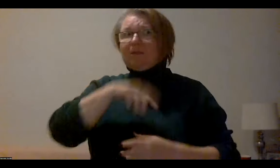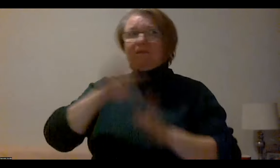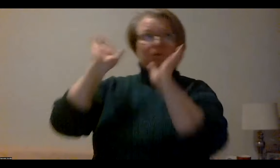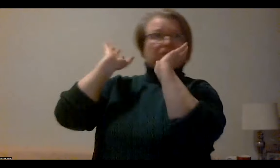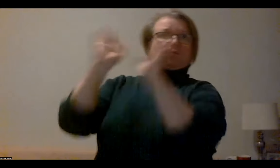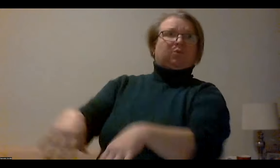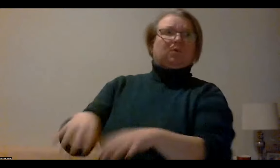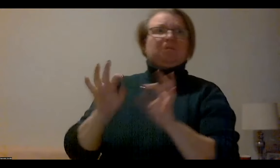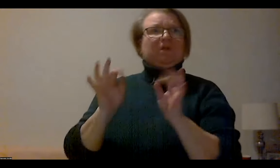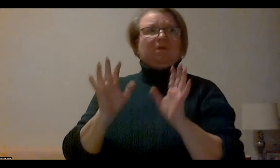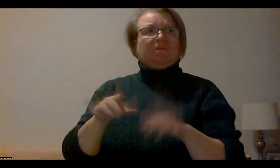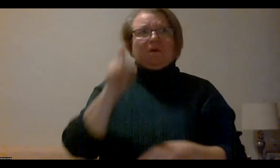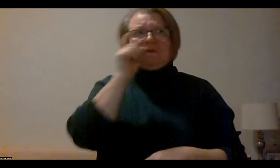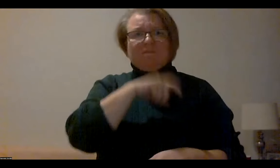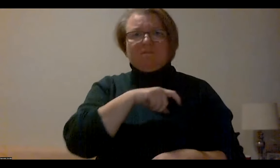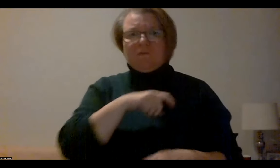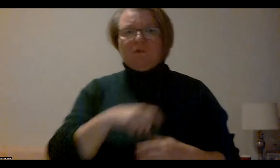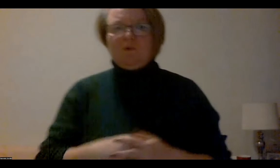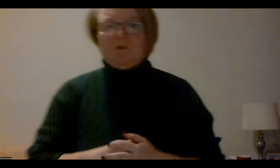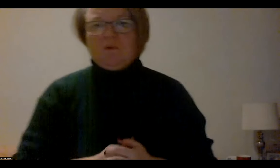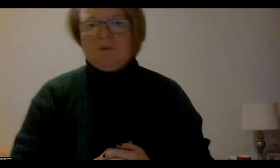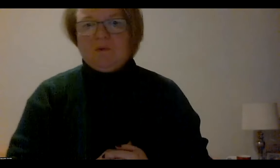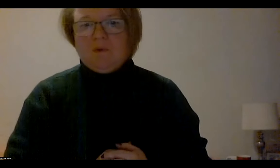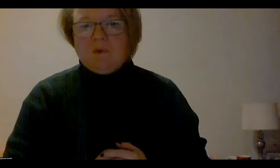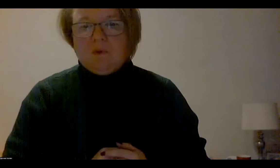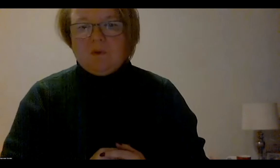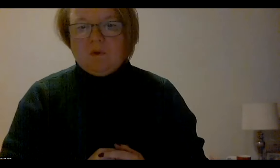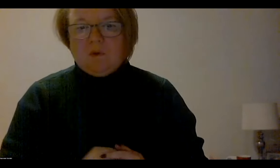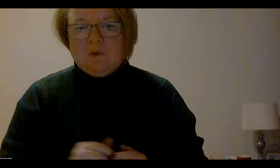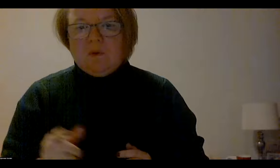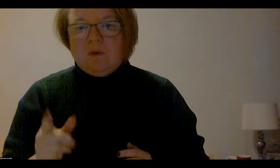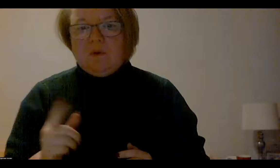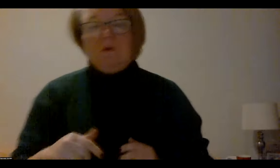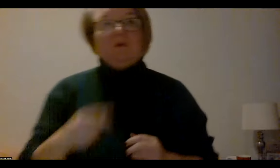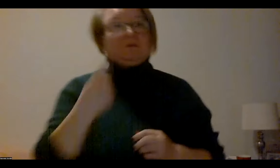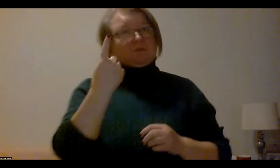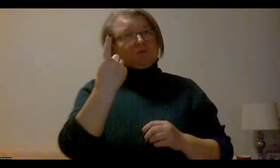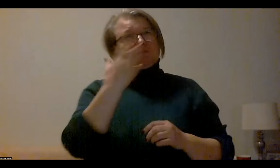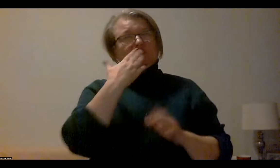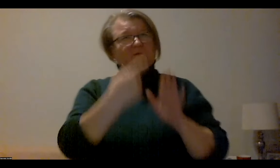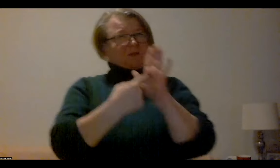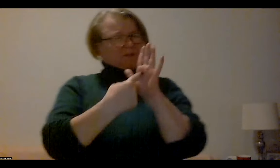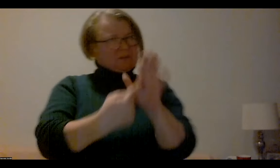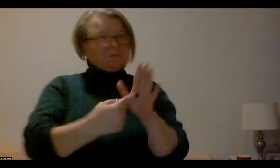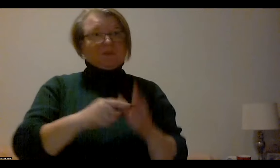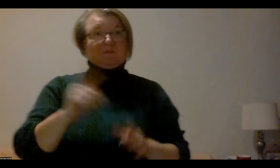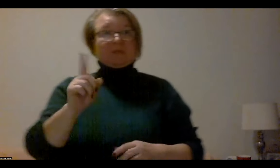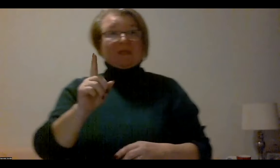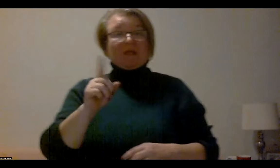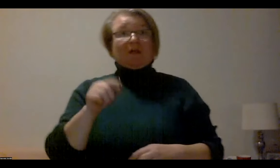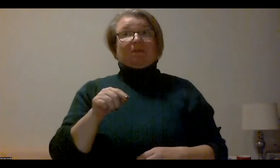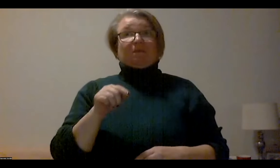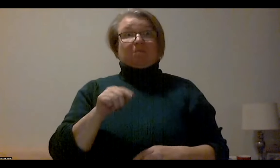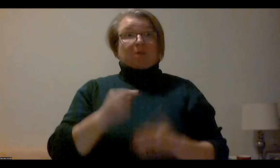täysin ole digimaailmassa ja myös ikäihmisiä. Me emme voi jättää pulaan ihmisiä, joilla ei ole